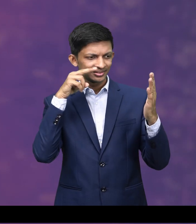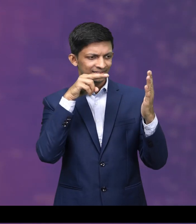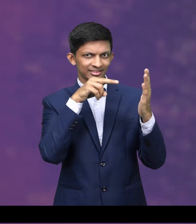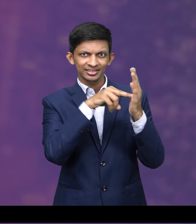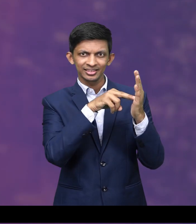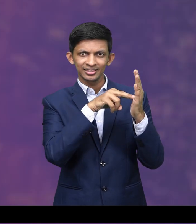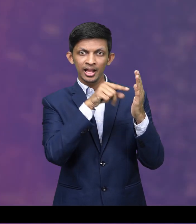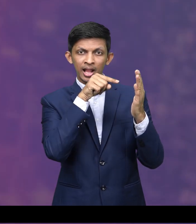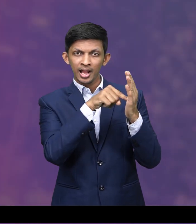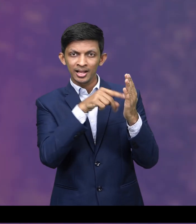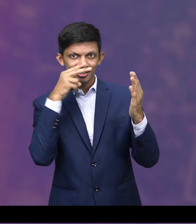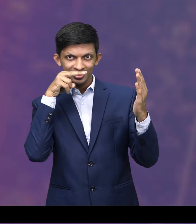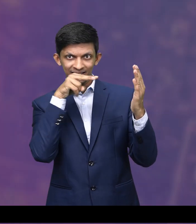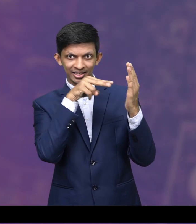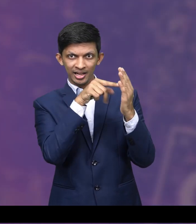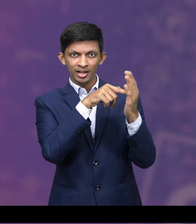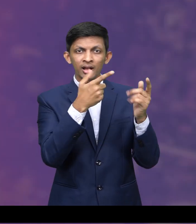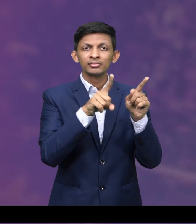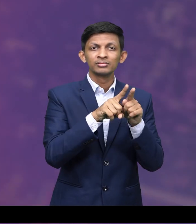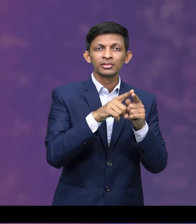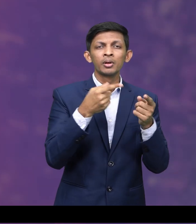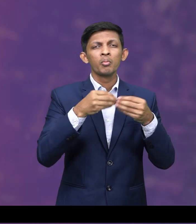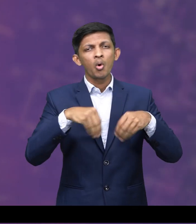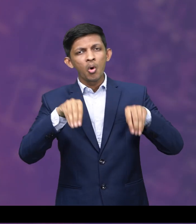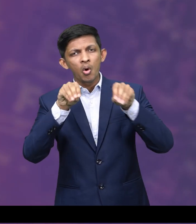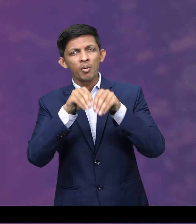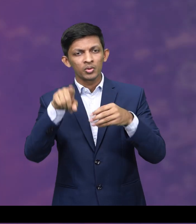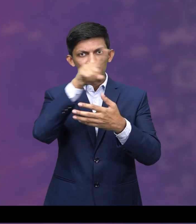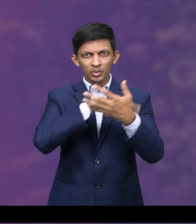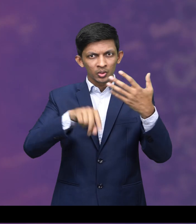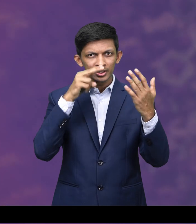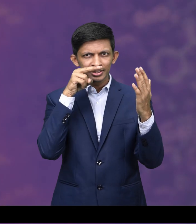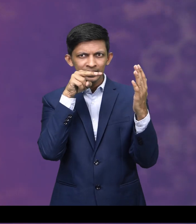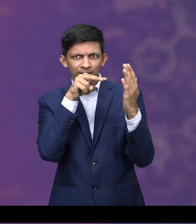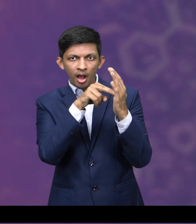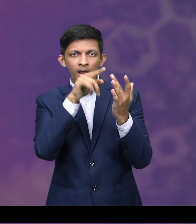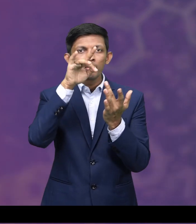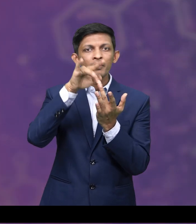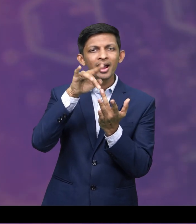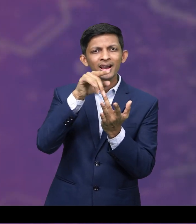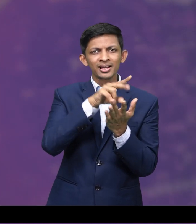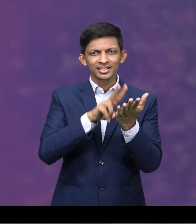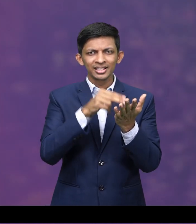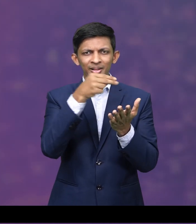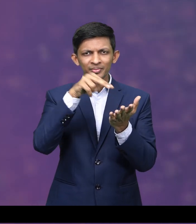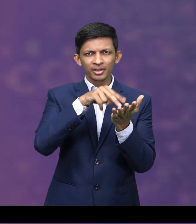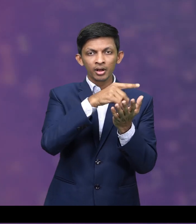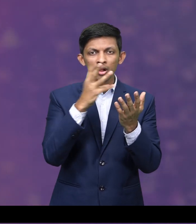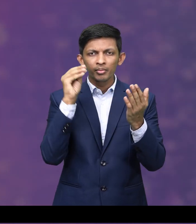స్క్రీనింగ్ ఎఫెక్ట్ లేదా షీల్డింగ్ ఎఫెక్ట్. న్యూక్లియస్ మరియు వాలెన్స్ షెల్ మధ్య